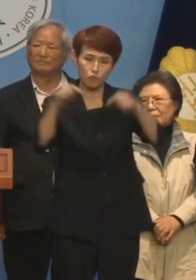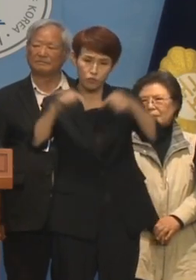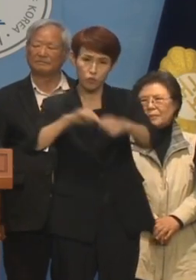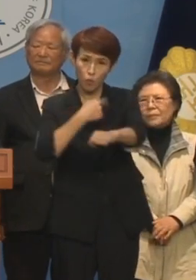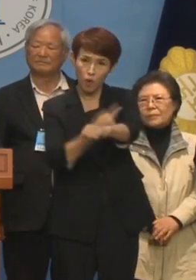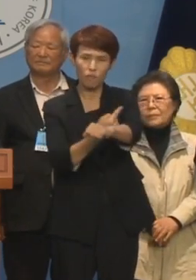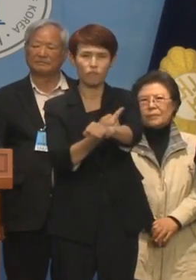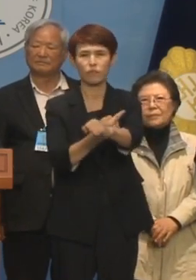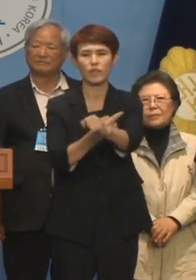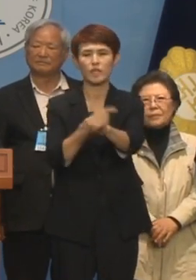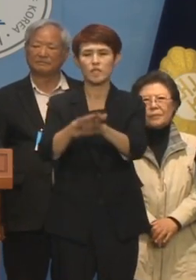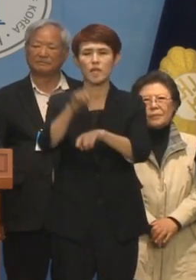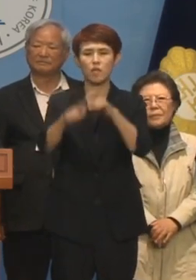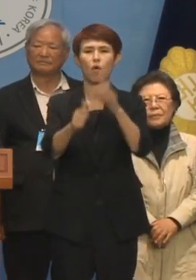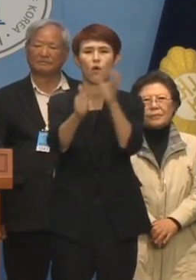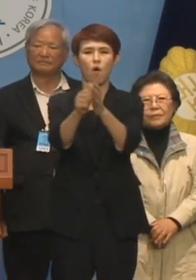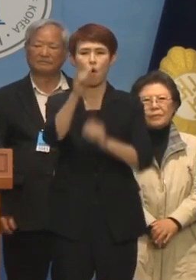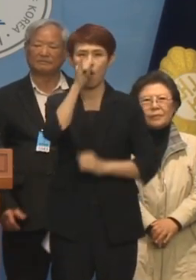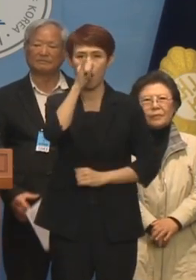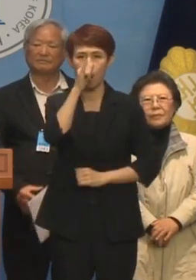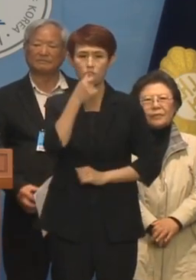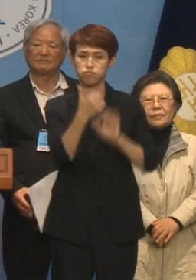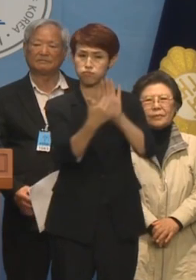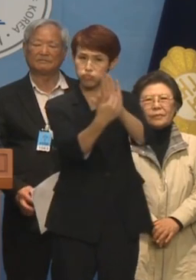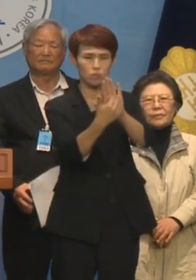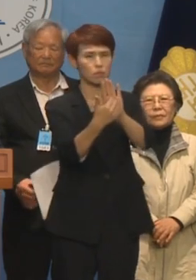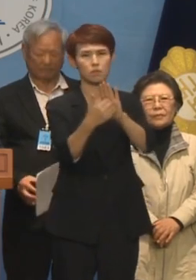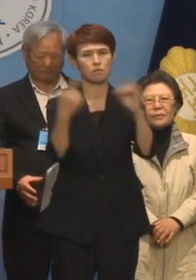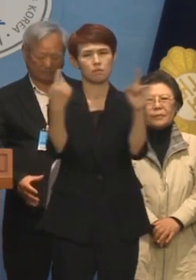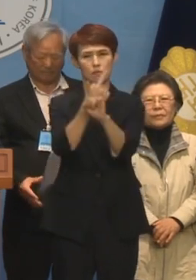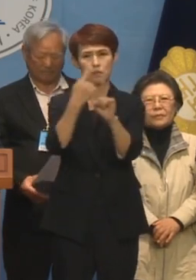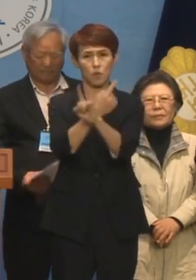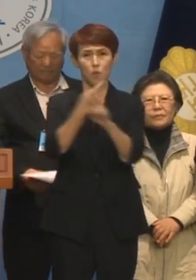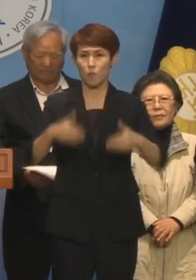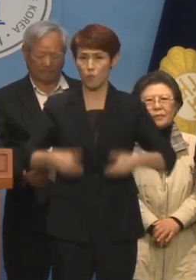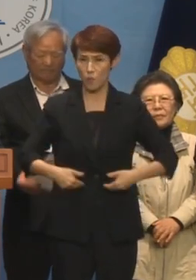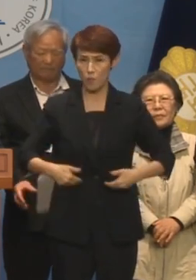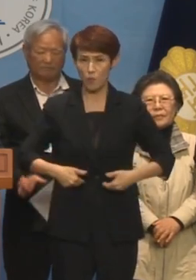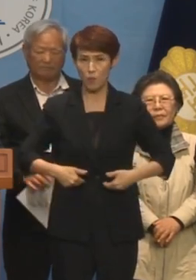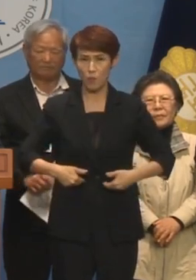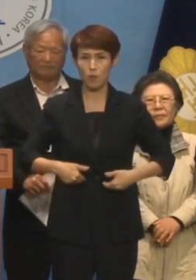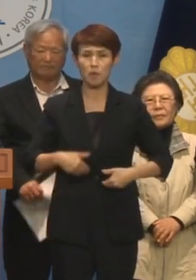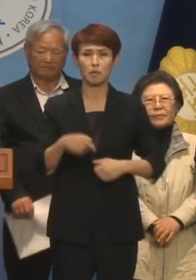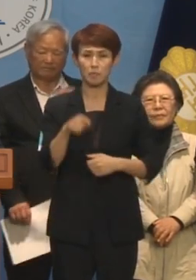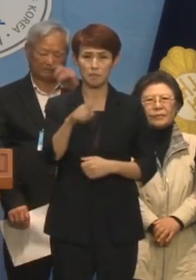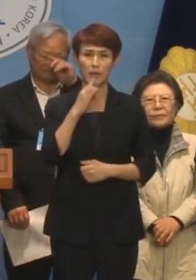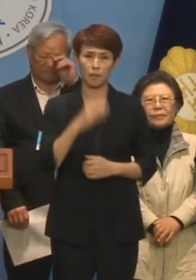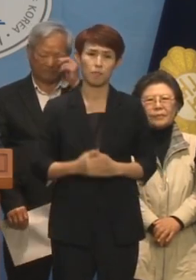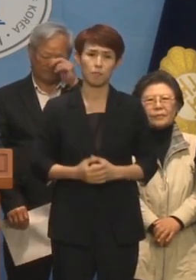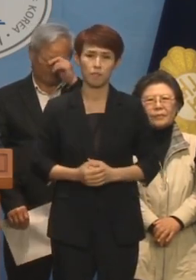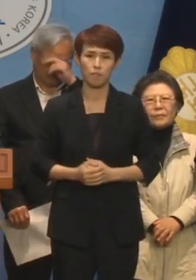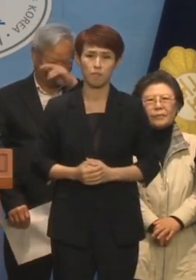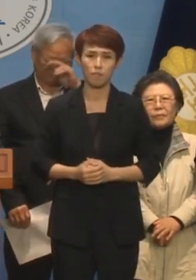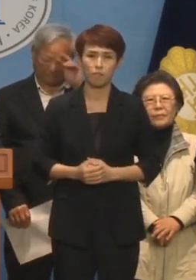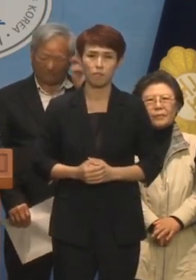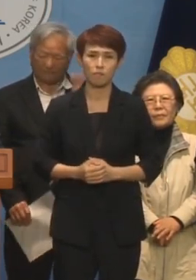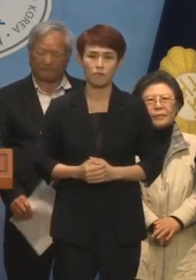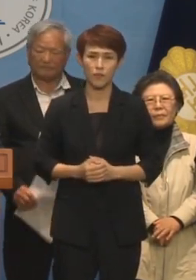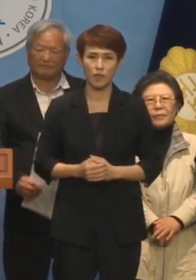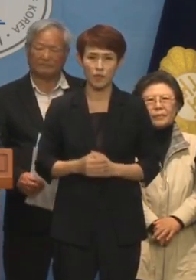위임하고 부적절한 협의 거부에 대해서도 시정조치와 같은 최소한의 제재만 부과하도록 조정하여